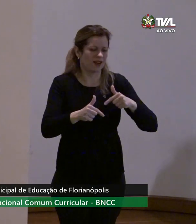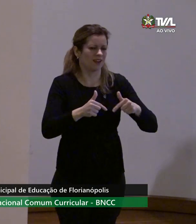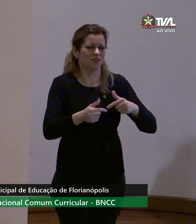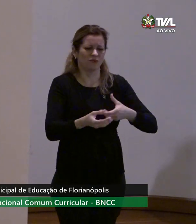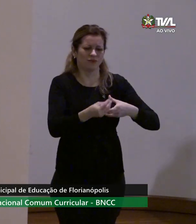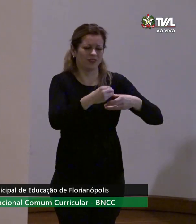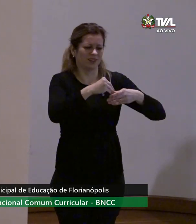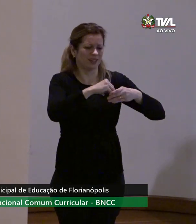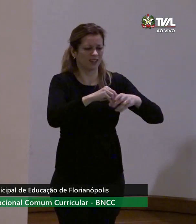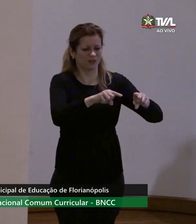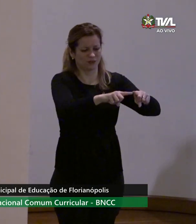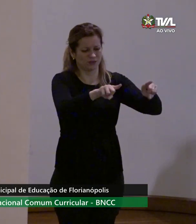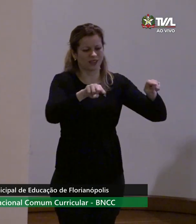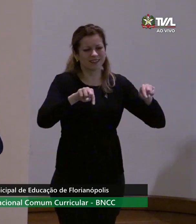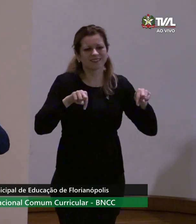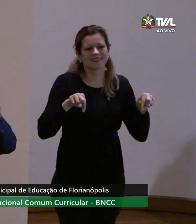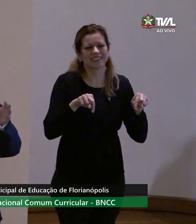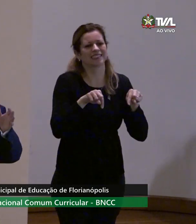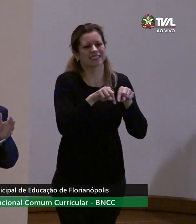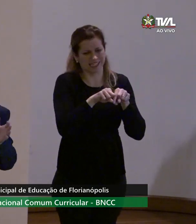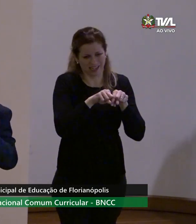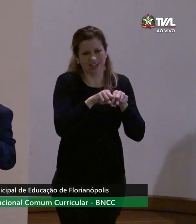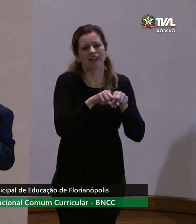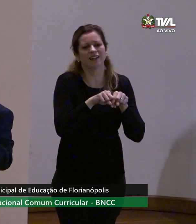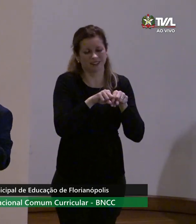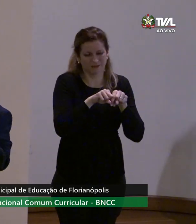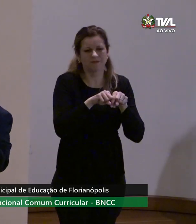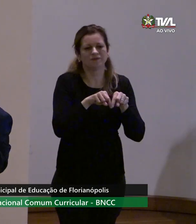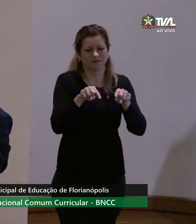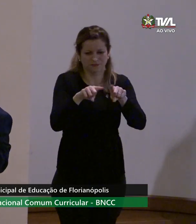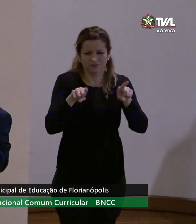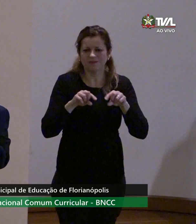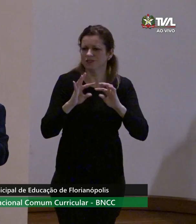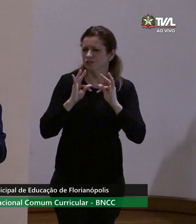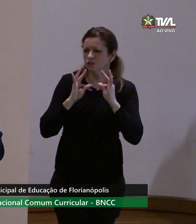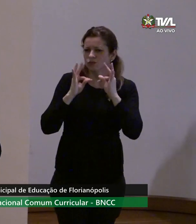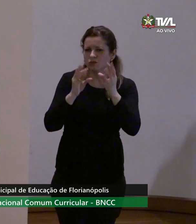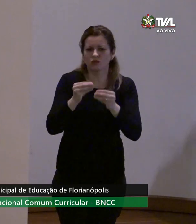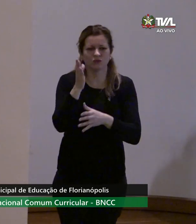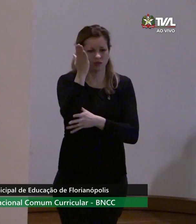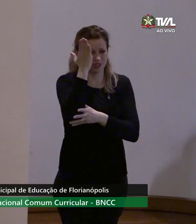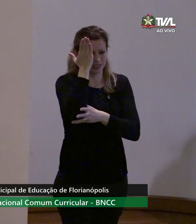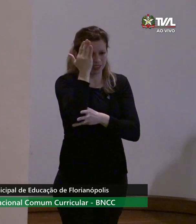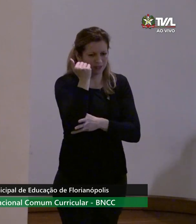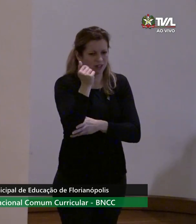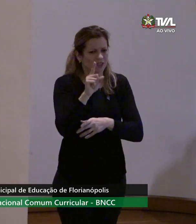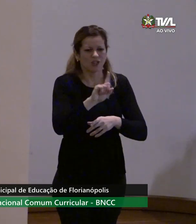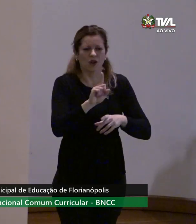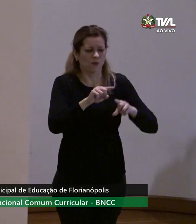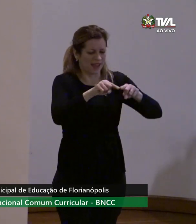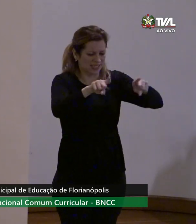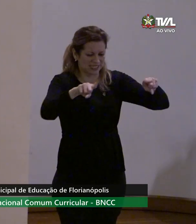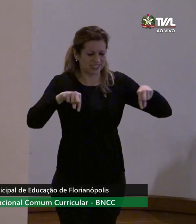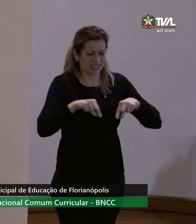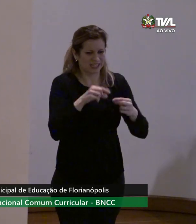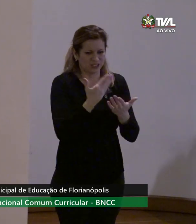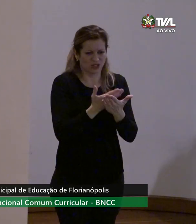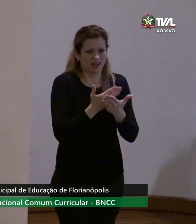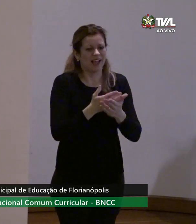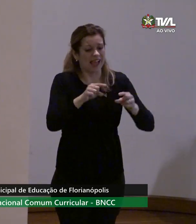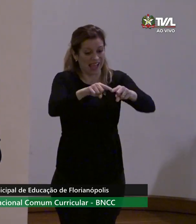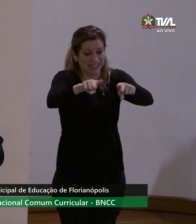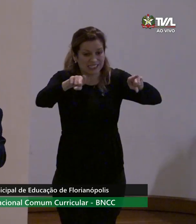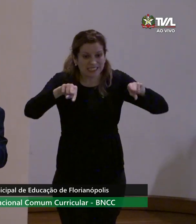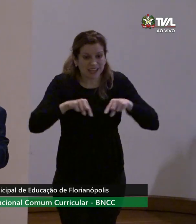de atendimento que nós não chamamos falando para os convertidos todos entendem Não chamamos de sala de aula mas salas de